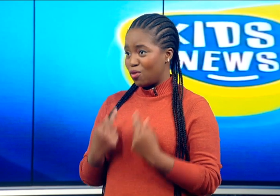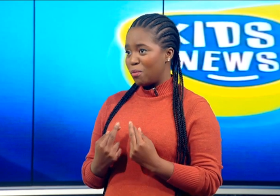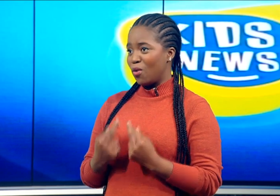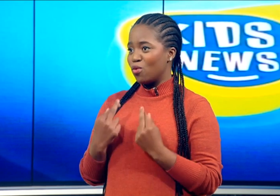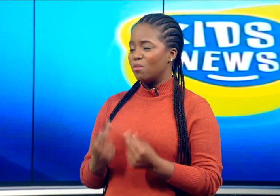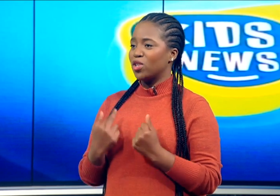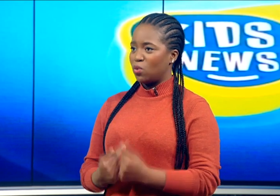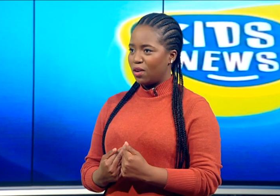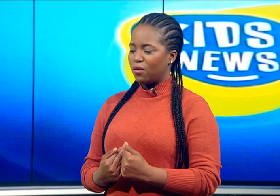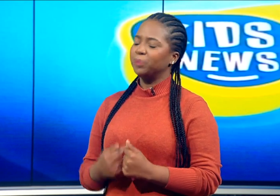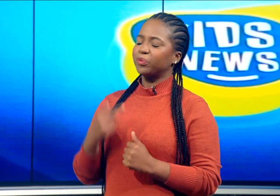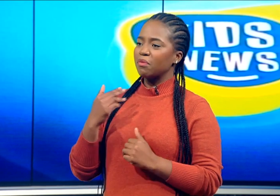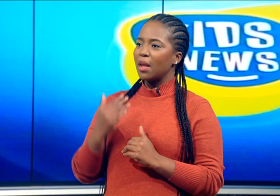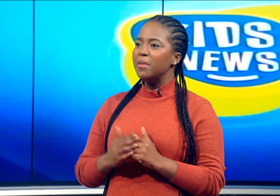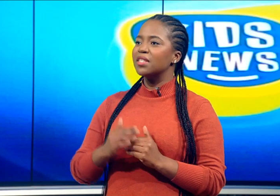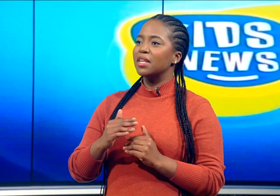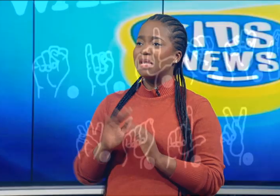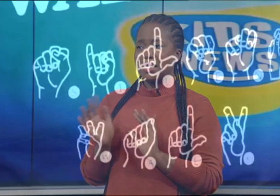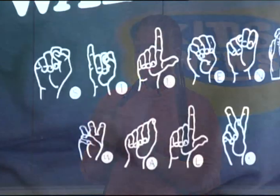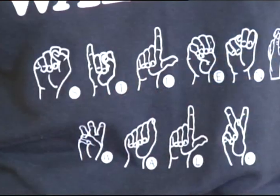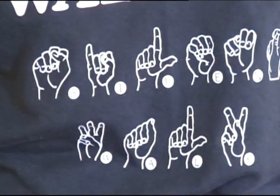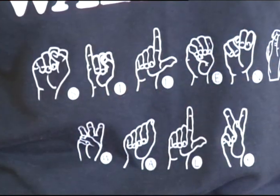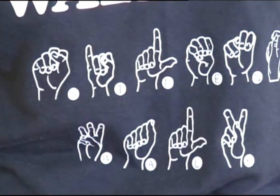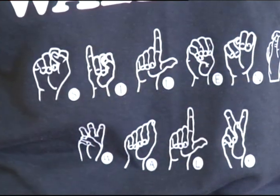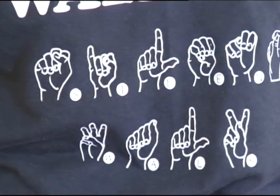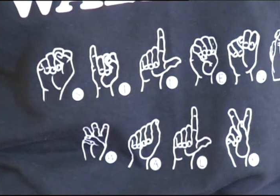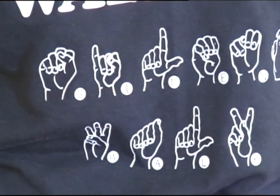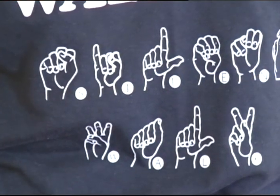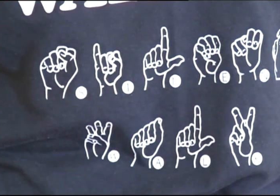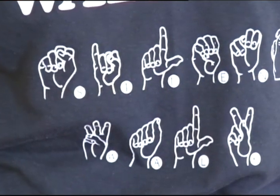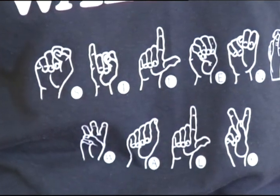alube ulimi lwesi-12 mese-ke mhlasimbe ngabo September